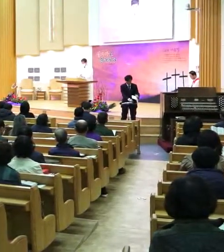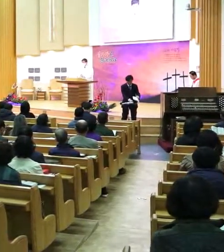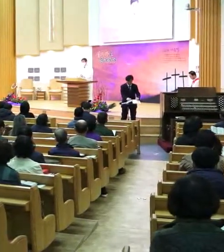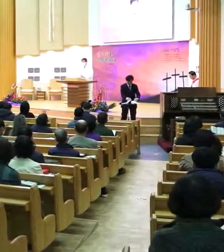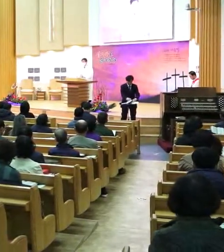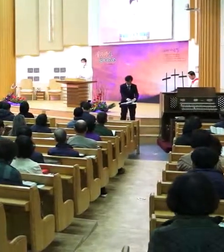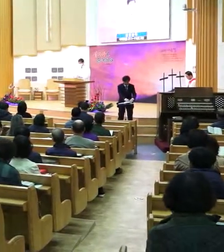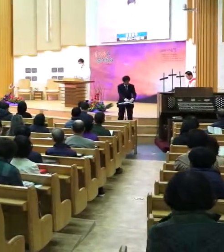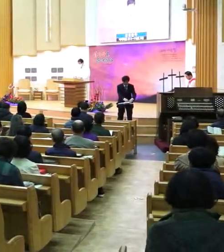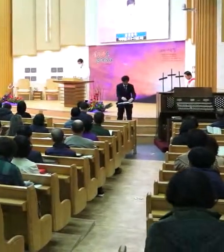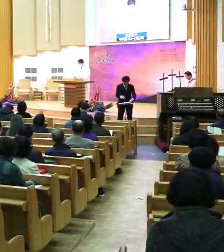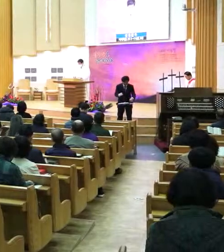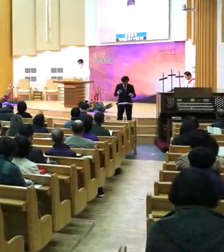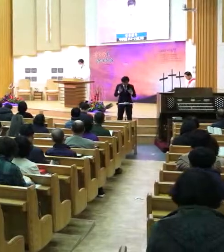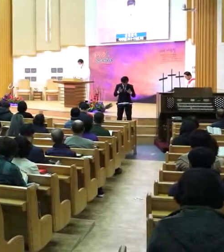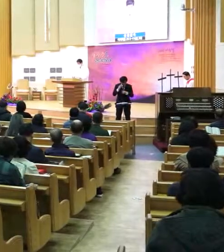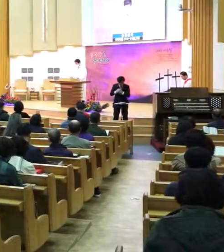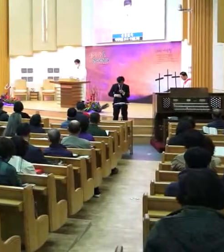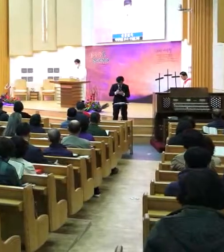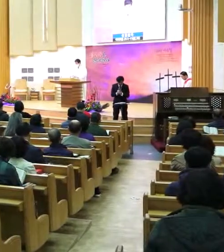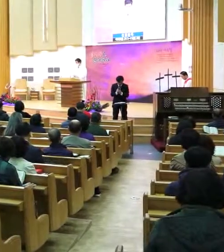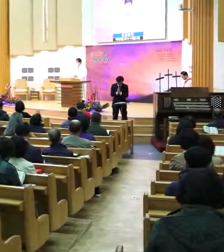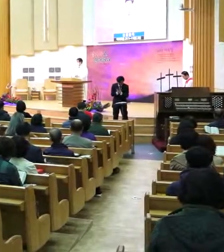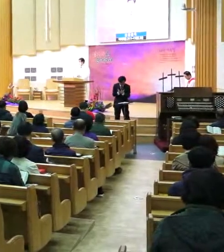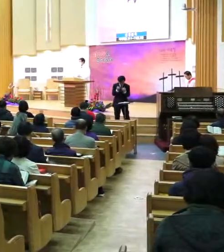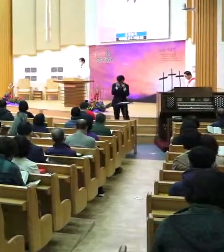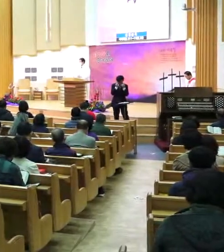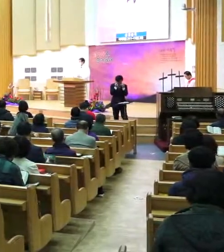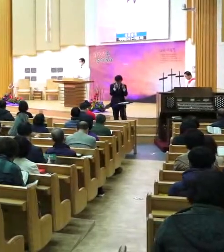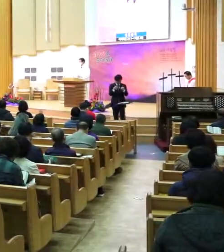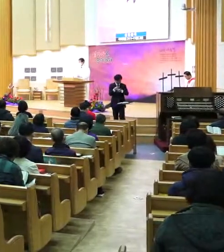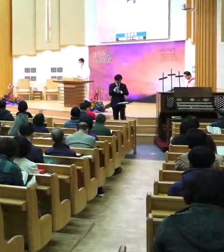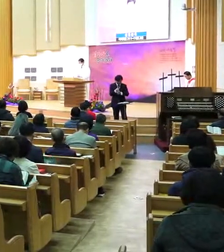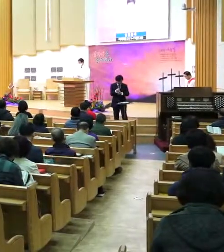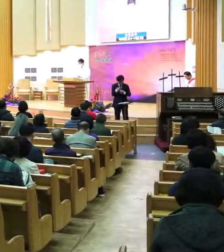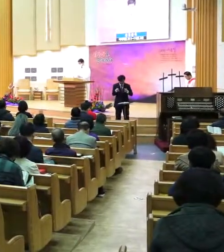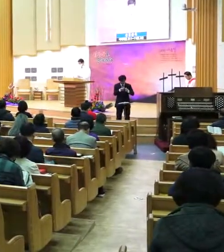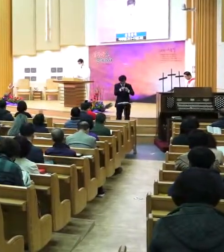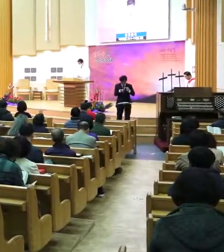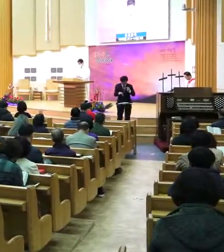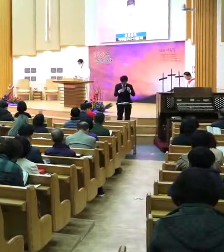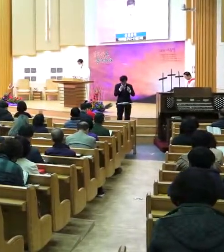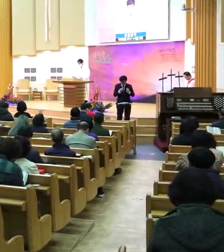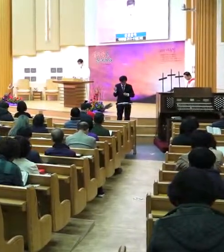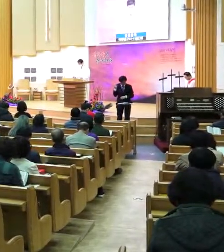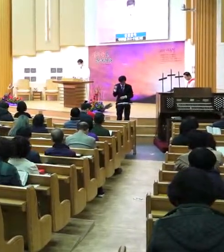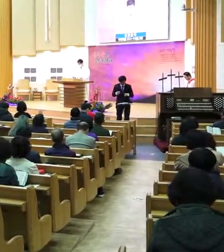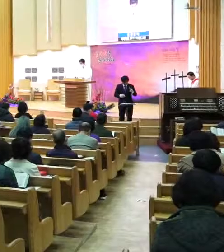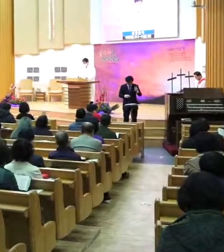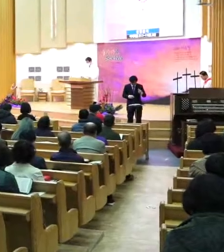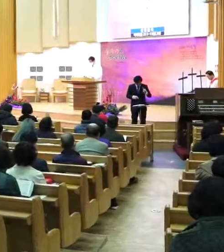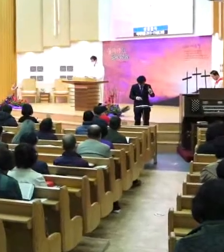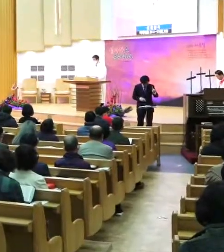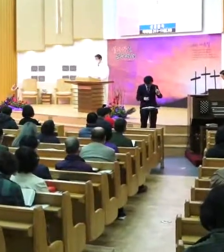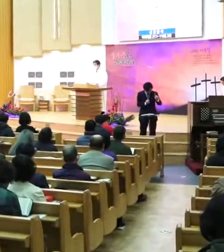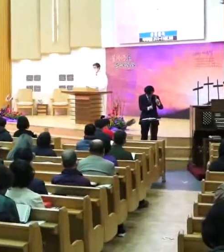오늘 우리에게 주시는 하나님의 말씀은 신약성경 마태복음 21장